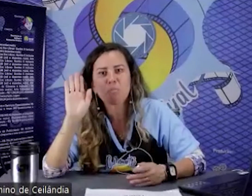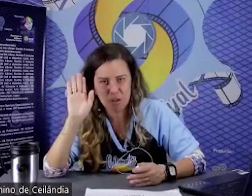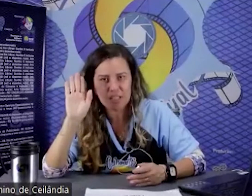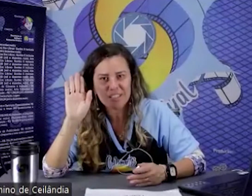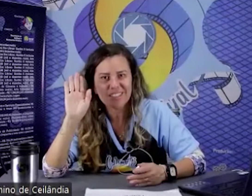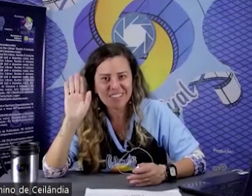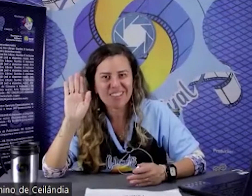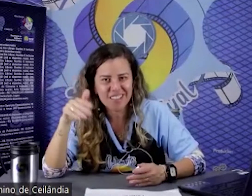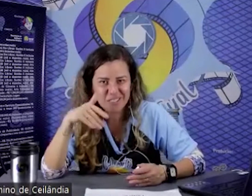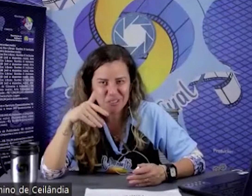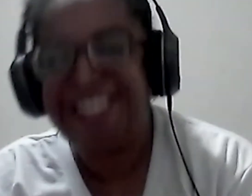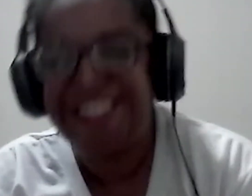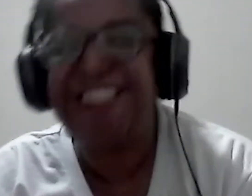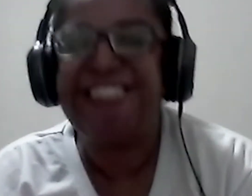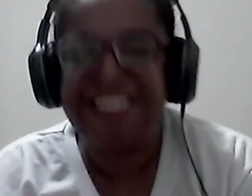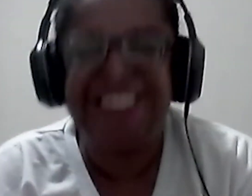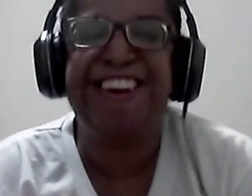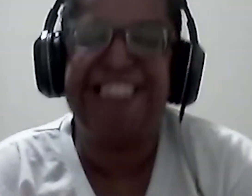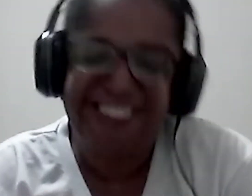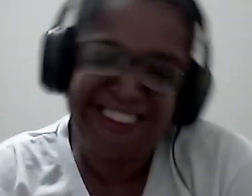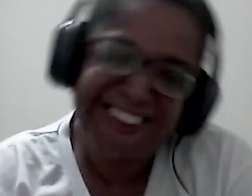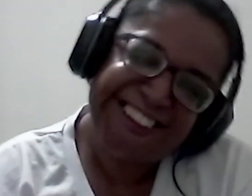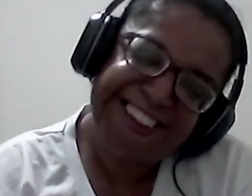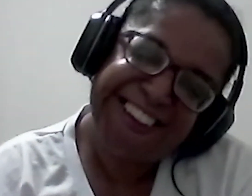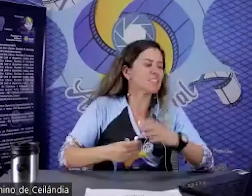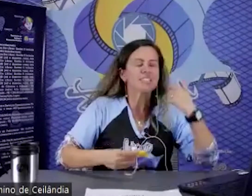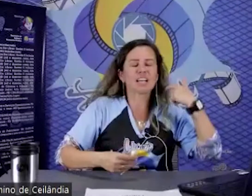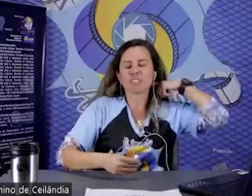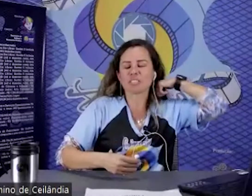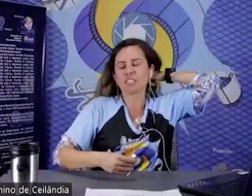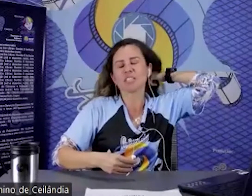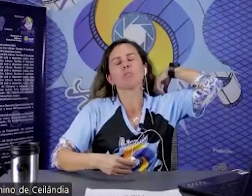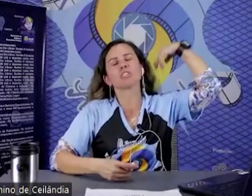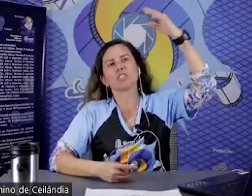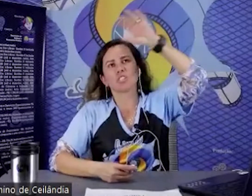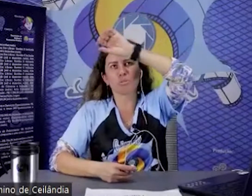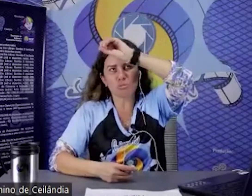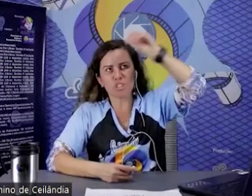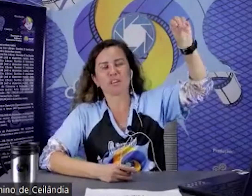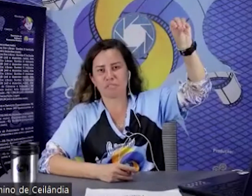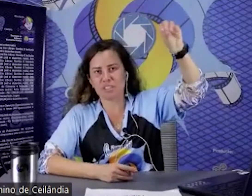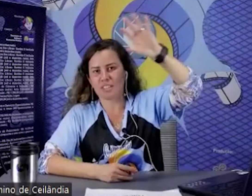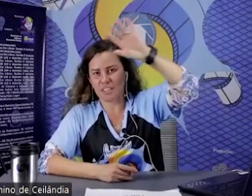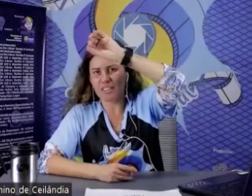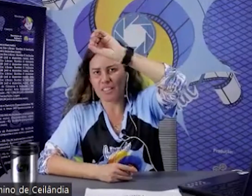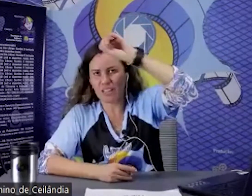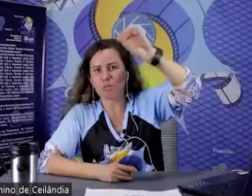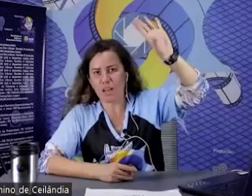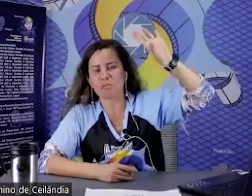embora, que era outro chefe. E aí eles foram conversando e tal. Quando a gente chegou no chefe, que é o que